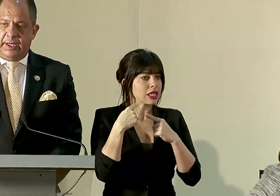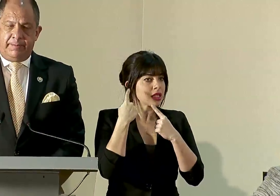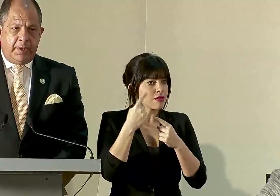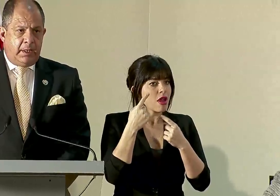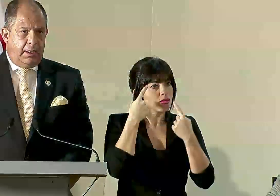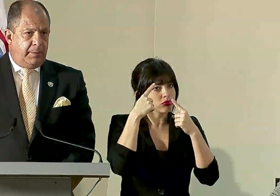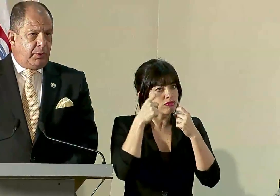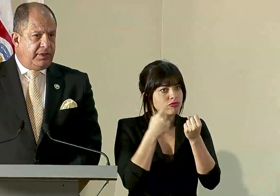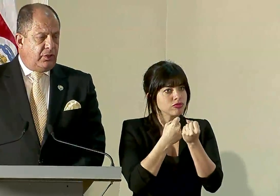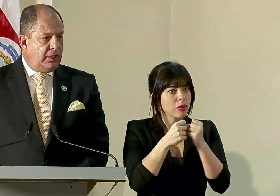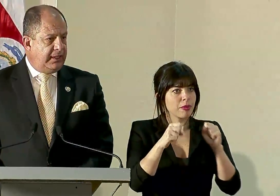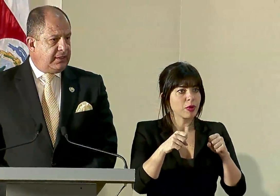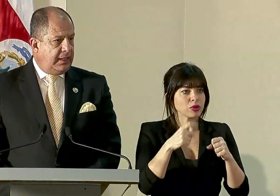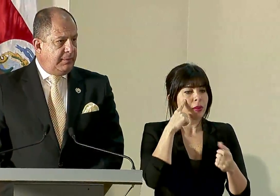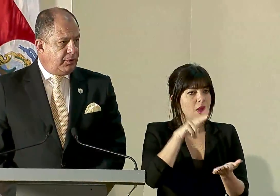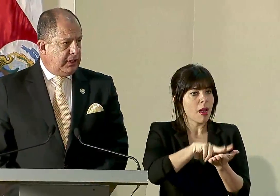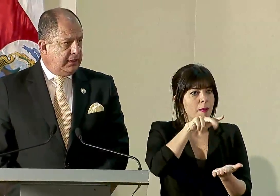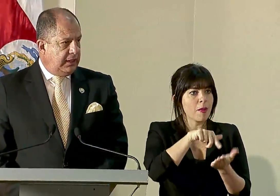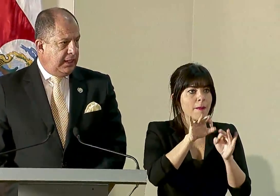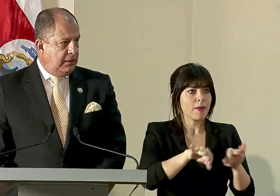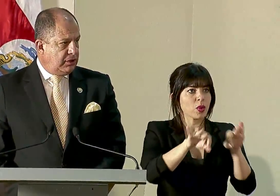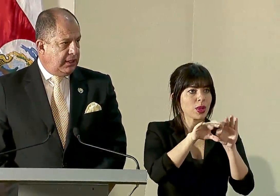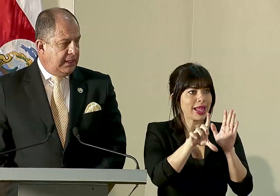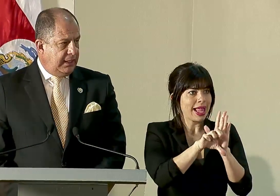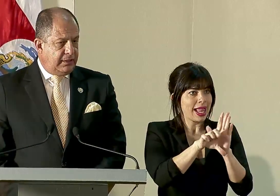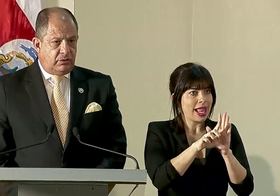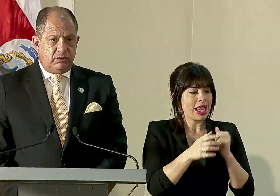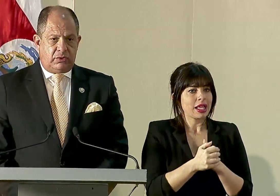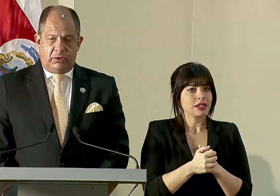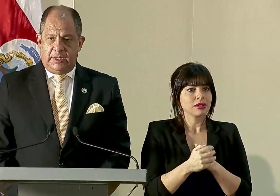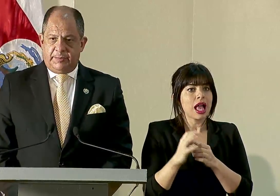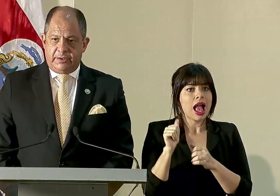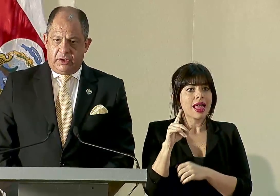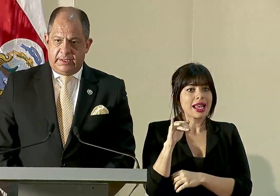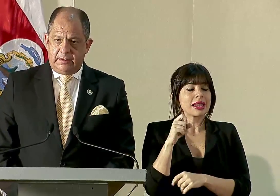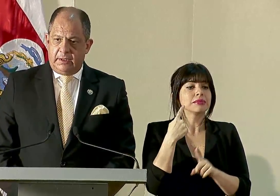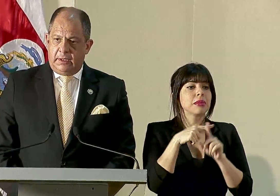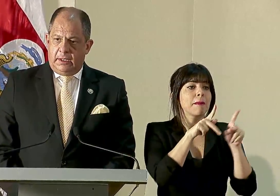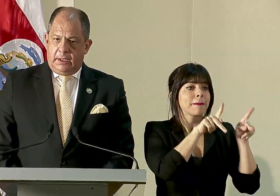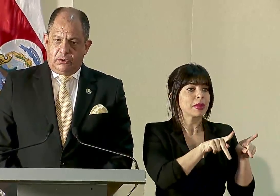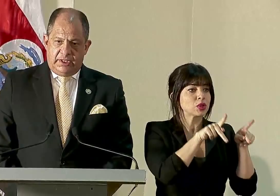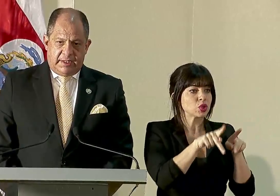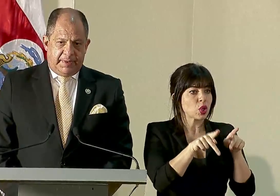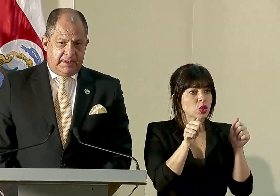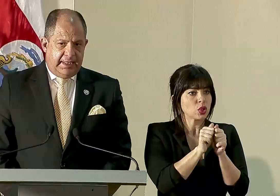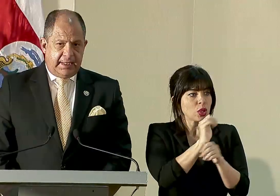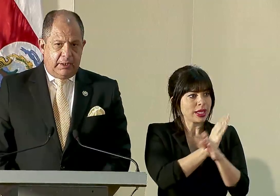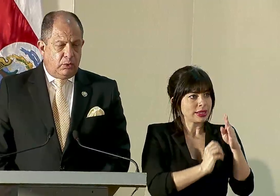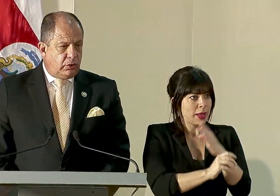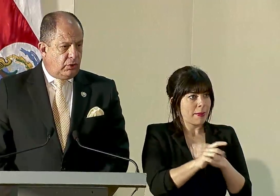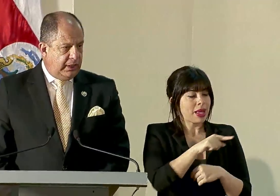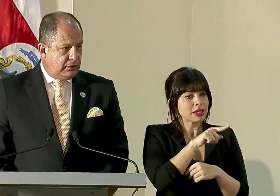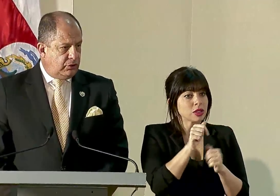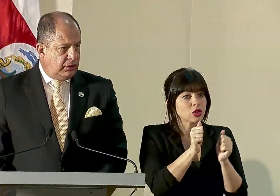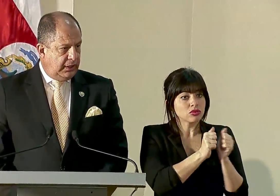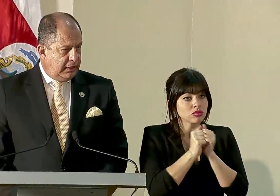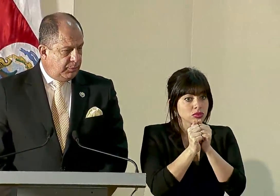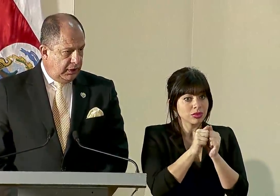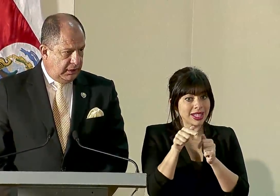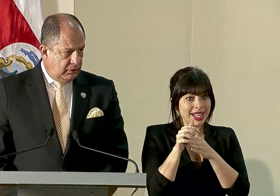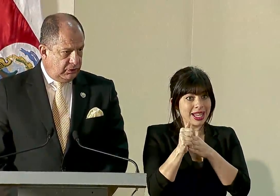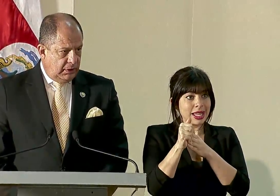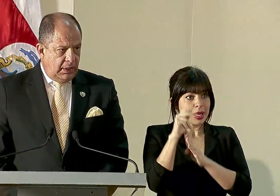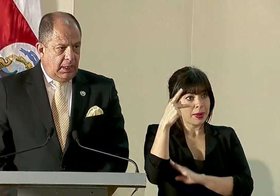han hecho posible la aprobación de esta importante ley, los adalides, junto con las personas con discapacidad, que junto con estos